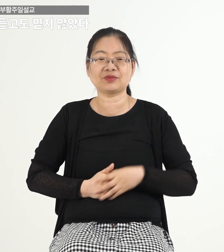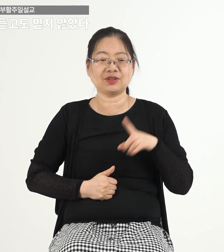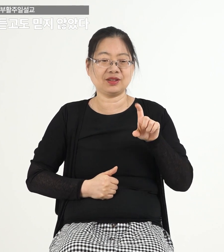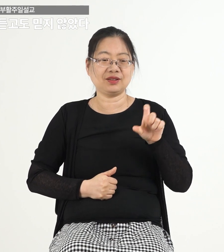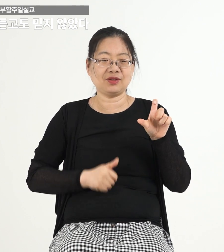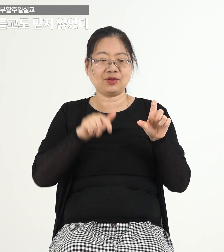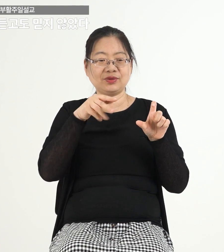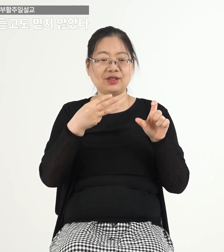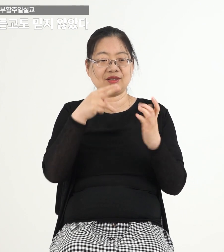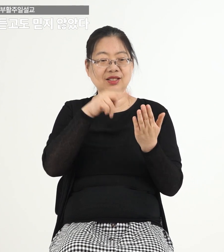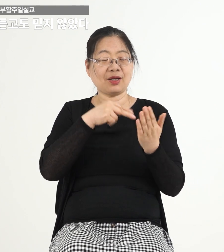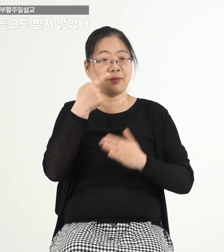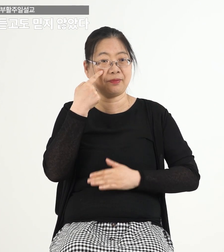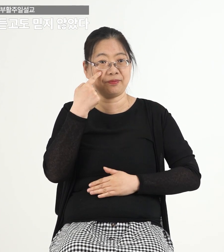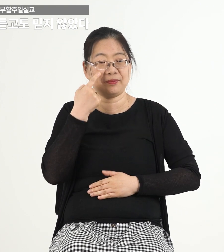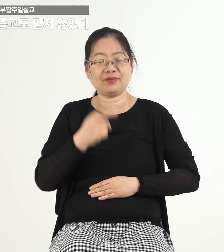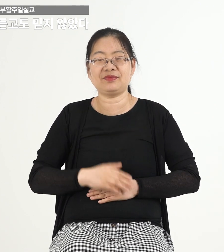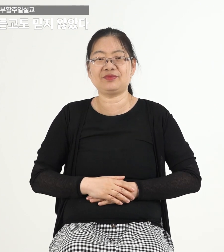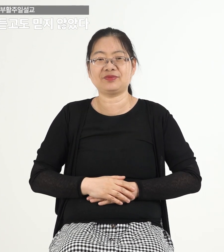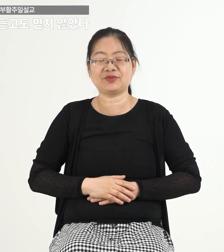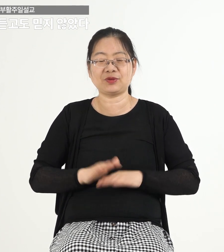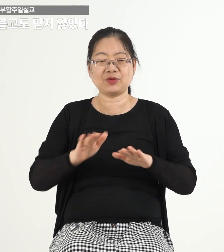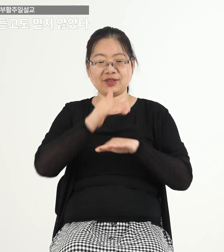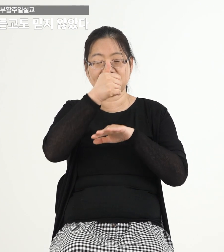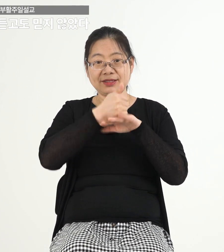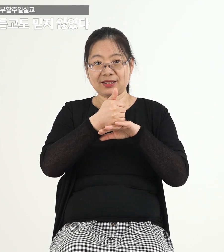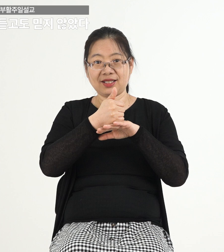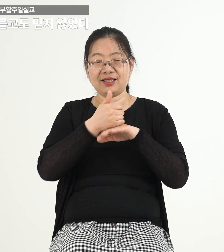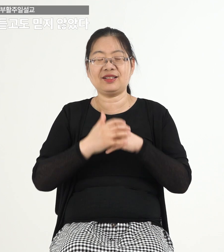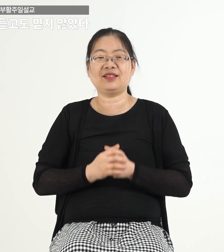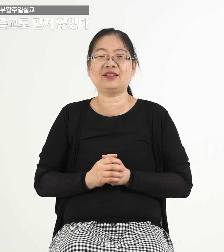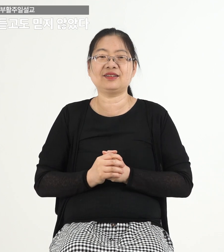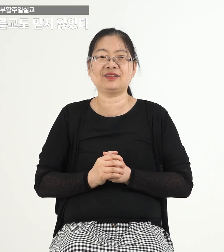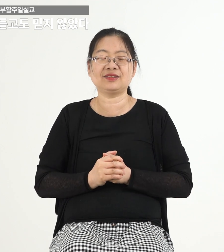15절을 한번 볼까요? 15절. 오늘 마지막 절인데,